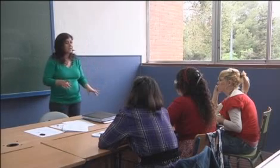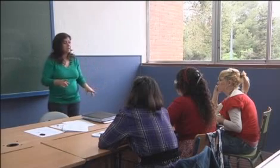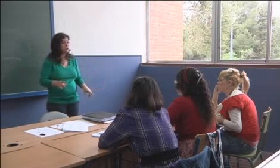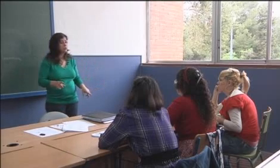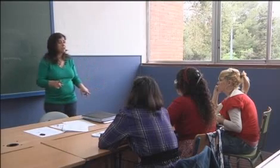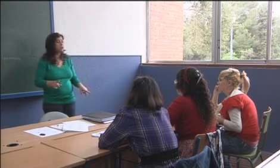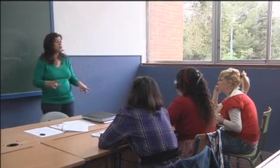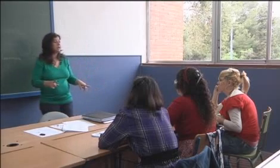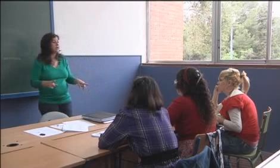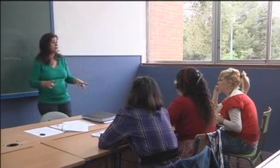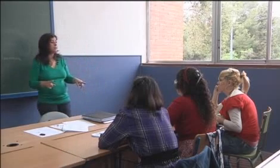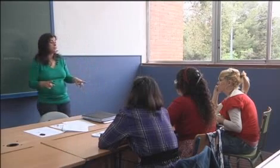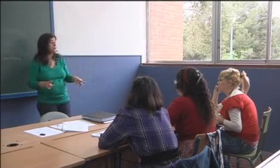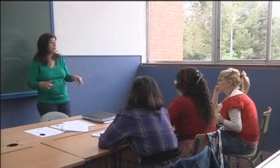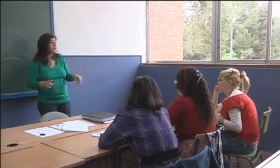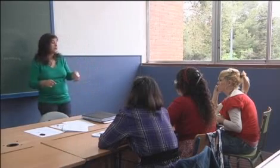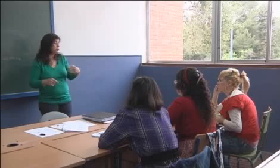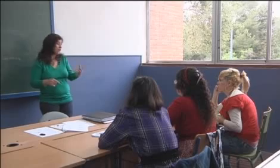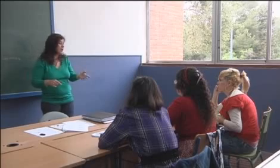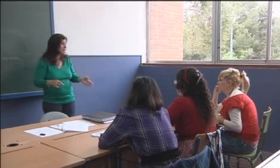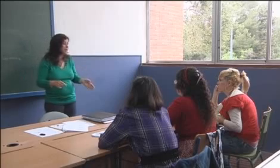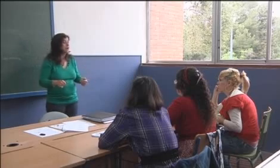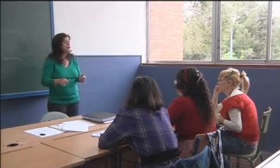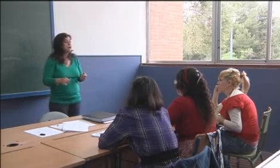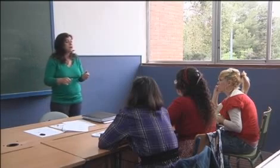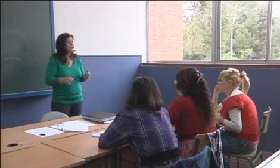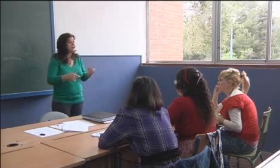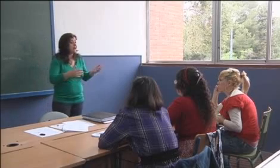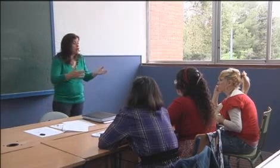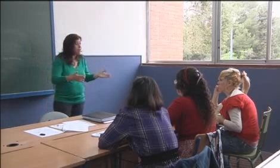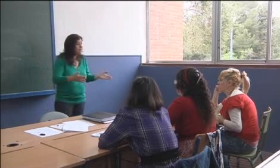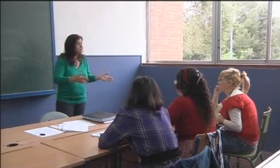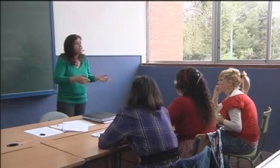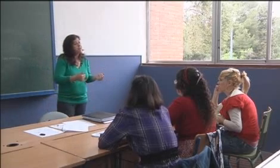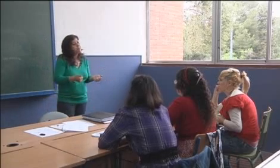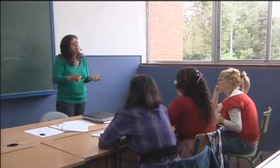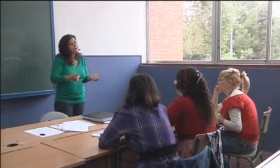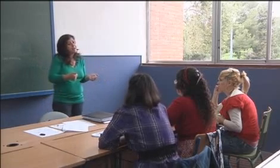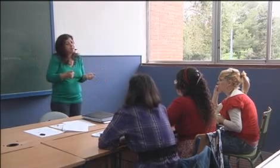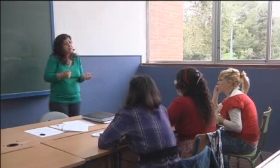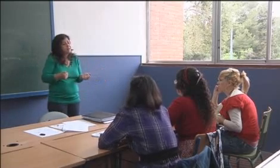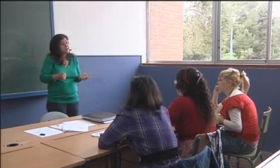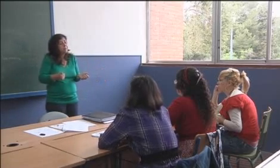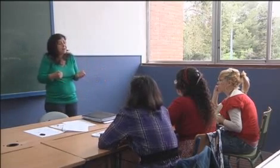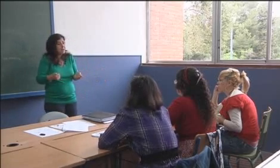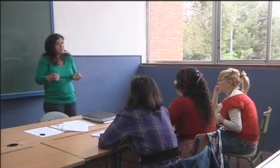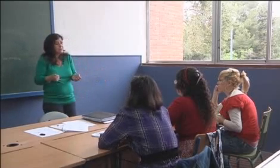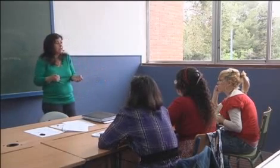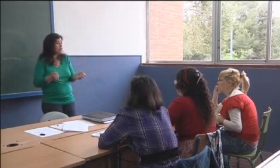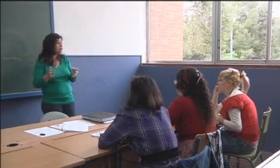dactilológico e se utiliza para eh deletrear nombres y también para deletrear palabras que no hay un